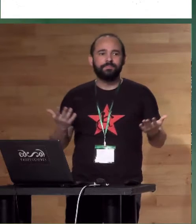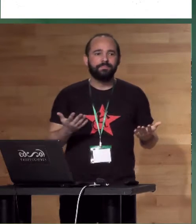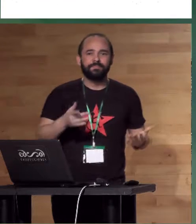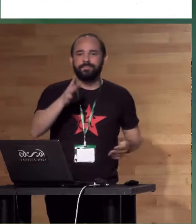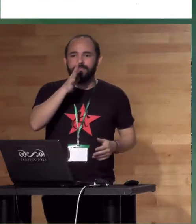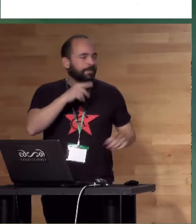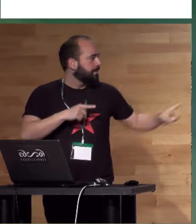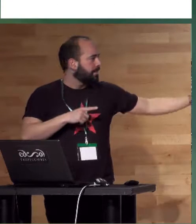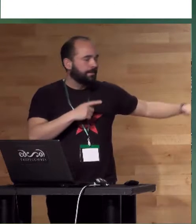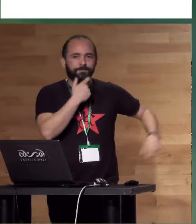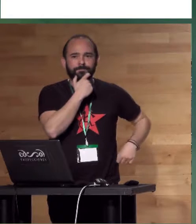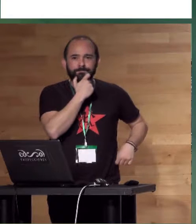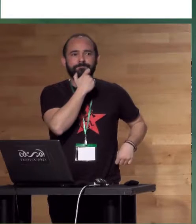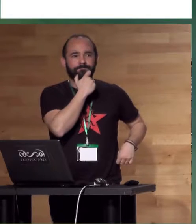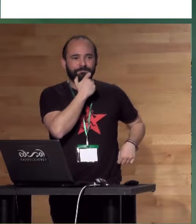Entonces,